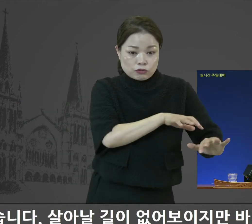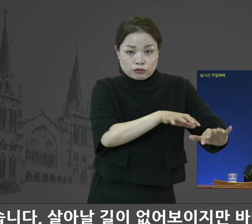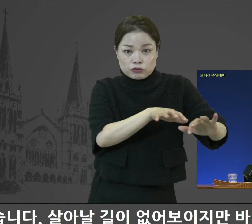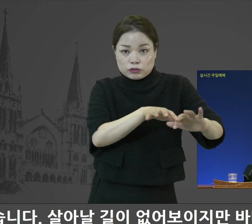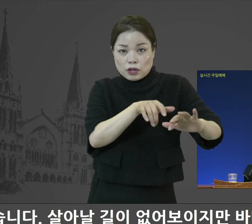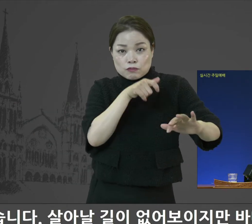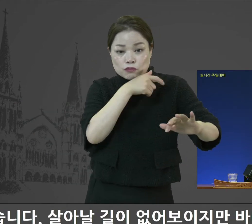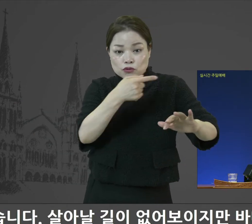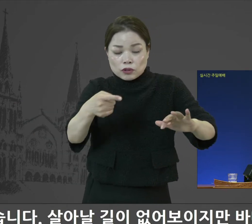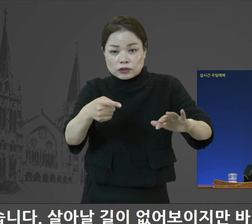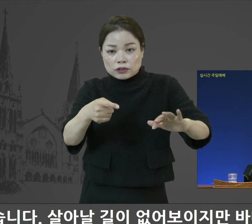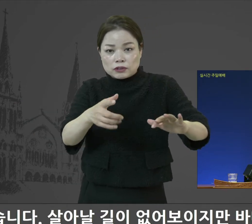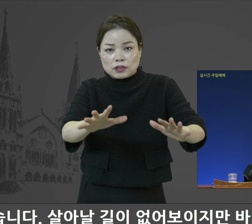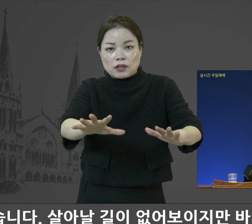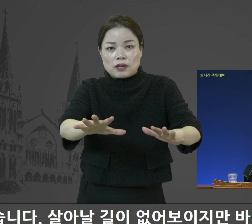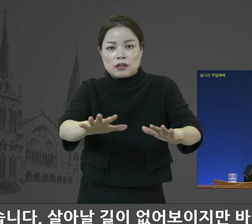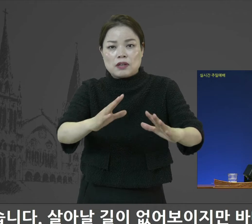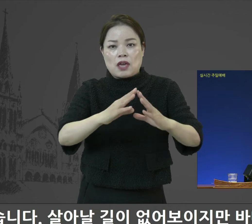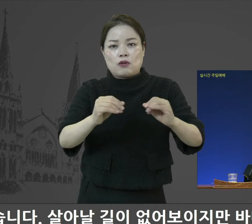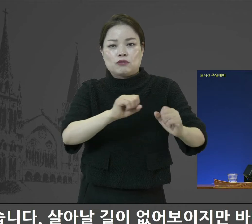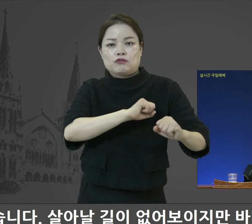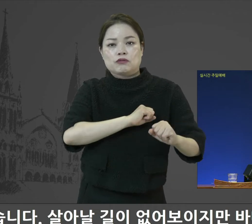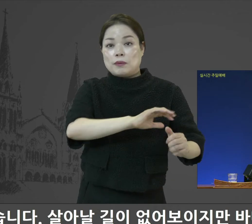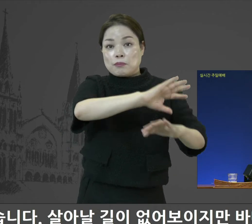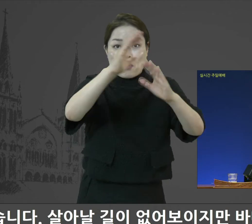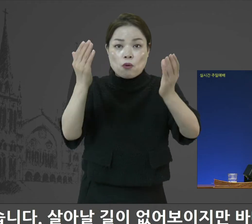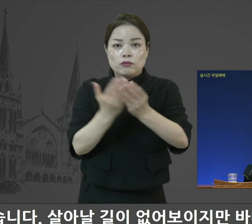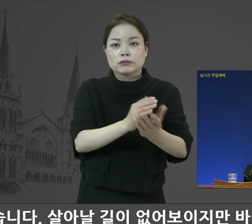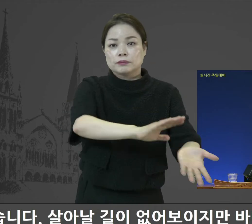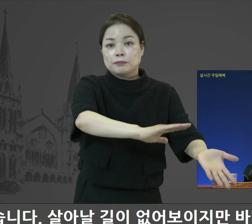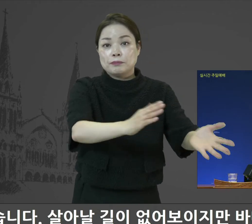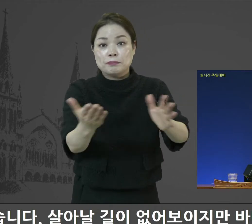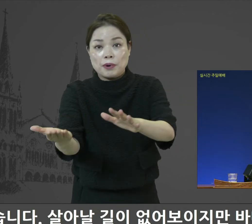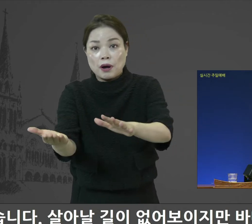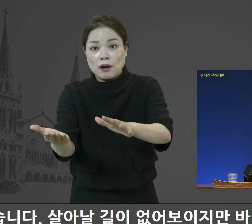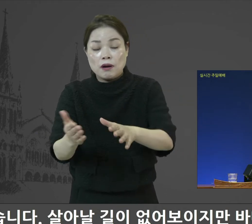들어왔을 때 다시 물이 덮치는 거죠. 여러분, 이거